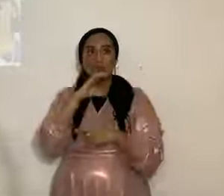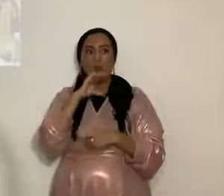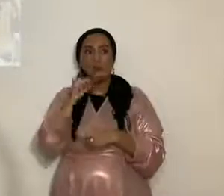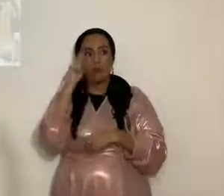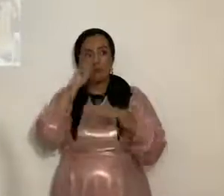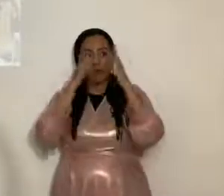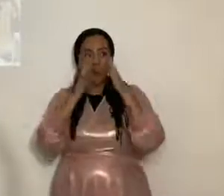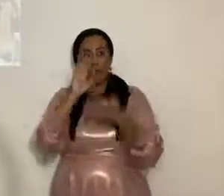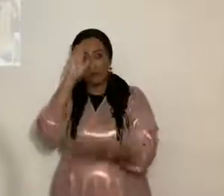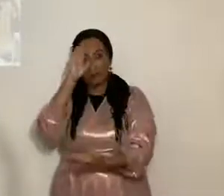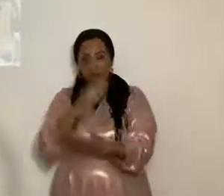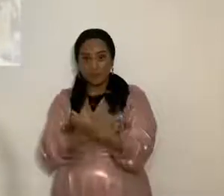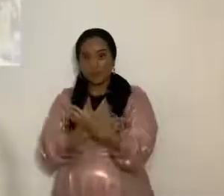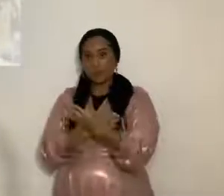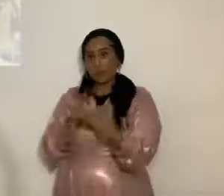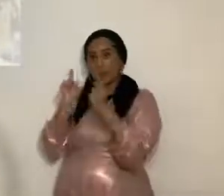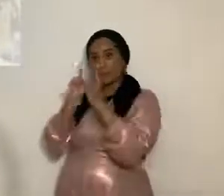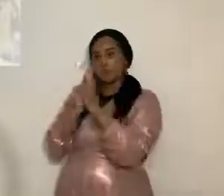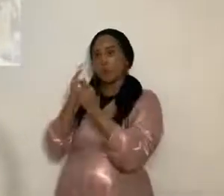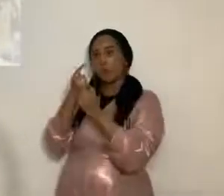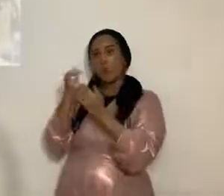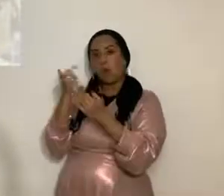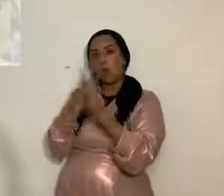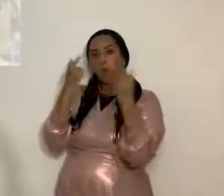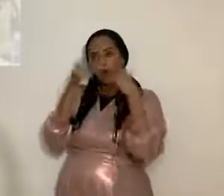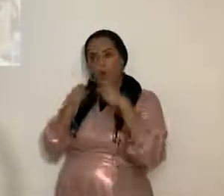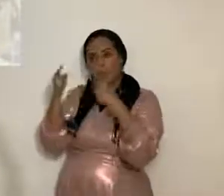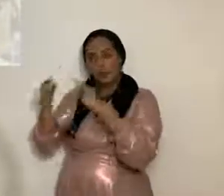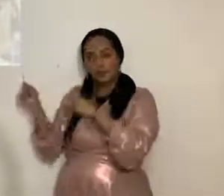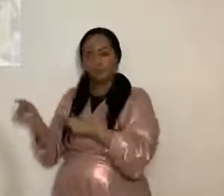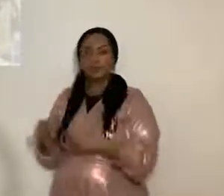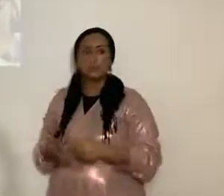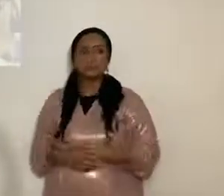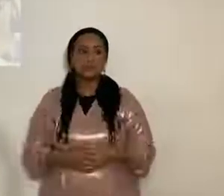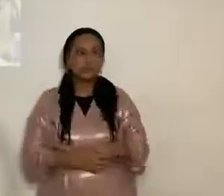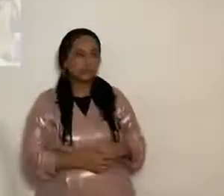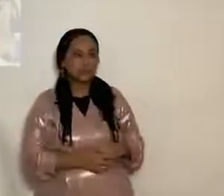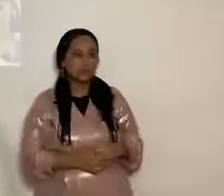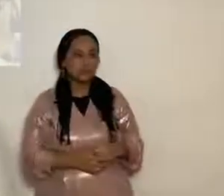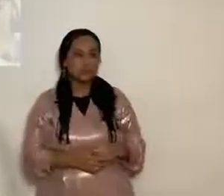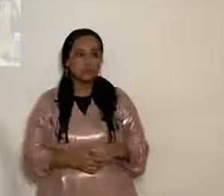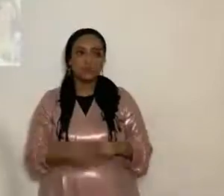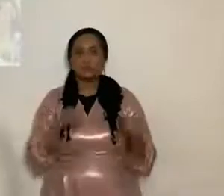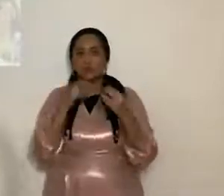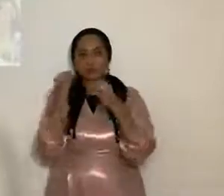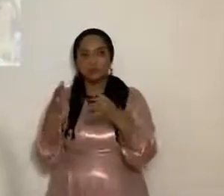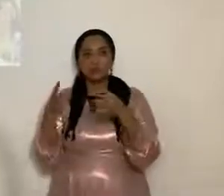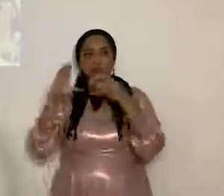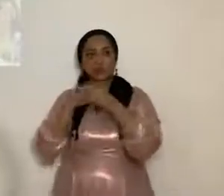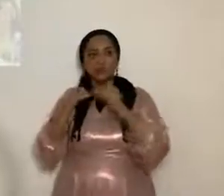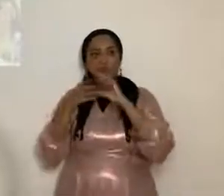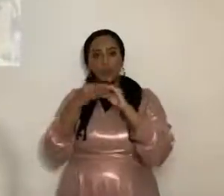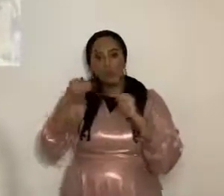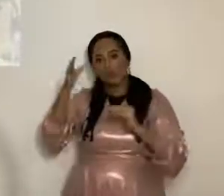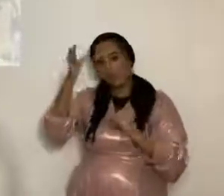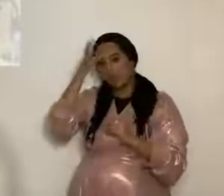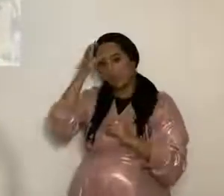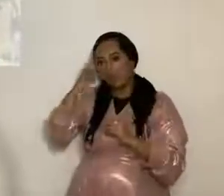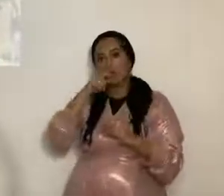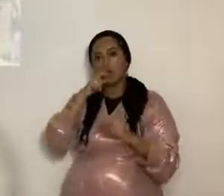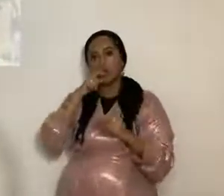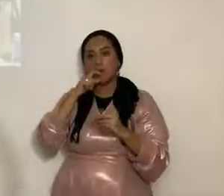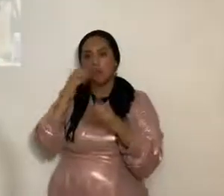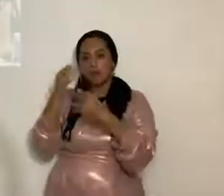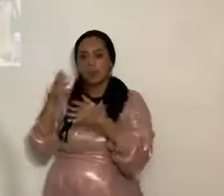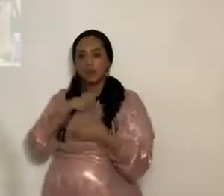vino su hijo y le contó todo lo que el varón de Elohim había hecho aquel día en Betel, y le contaron también las palabras a su padre que había